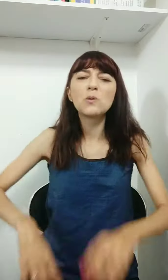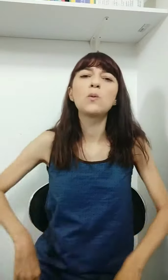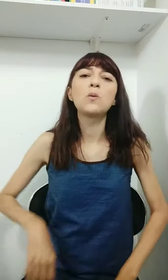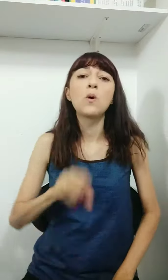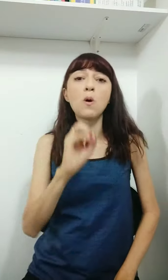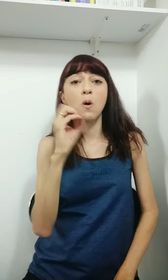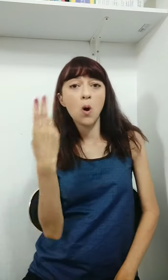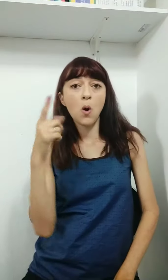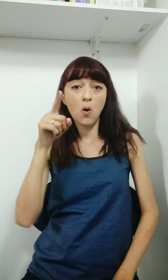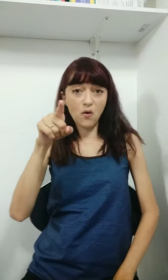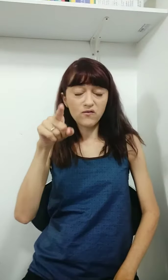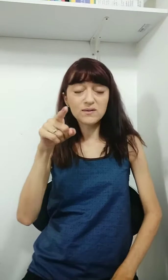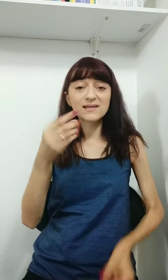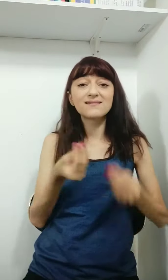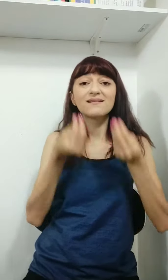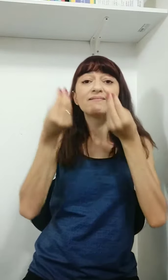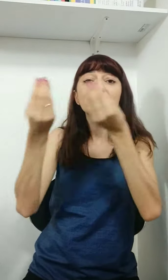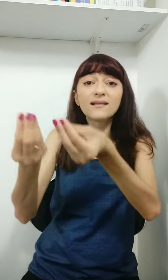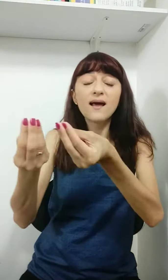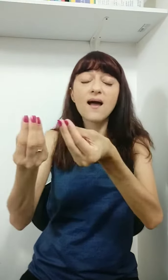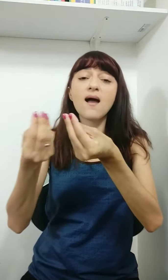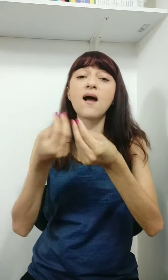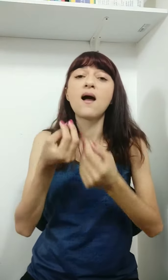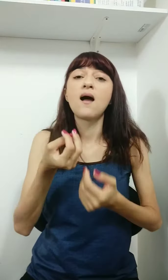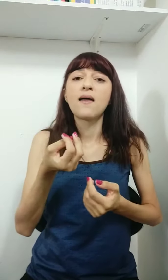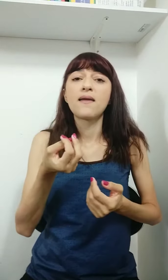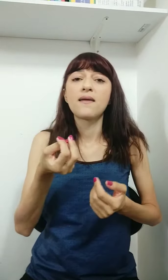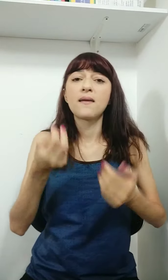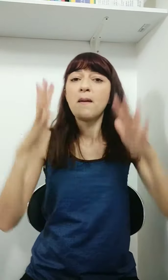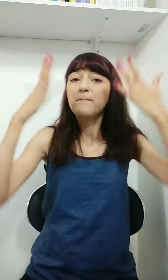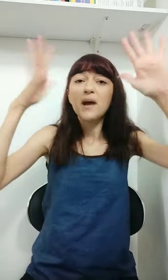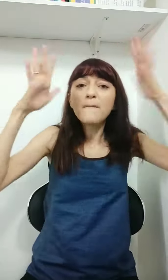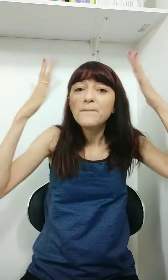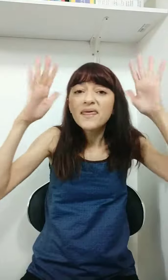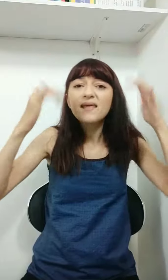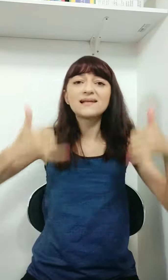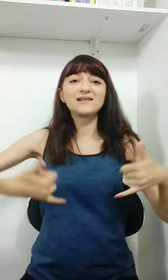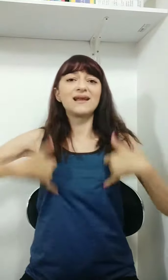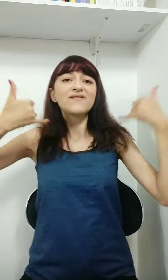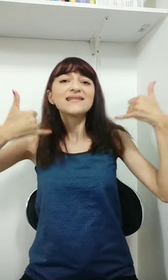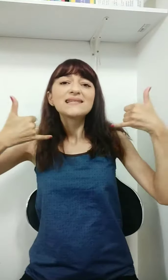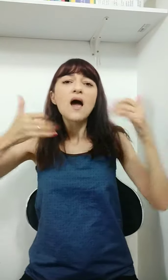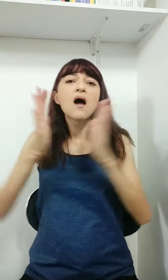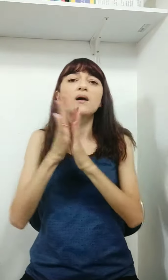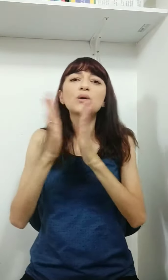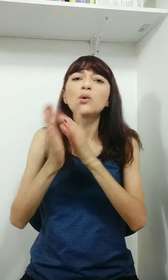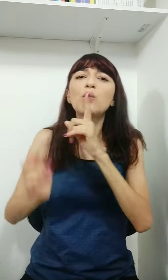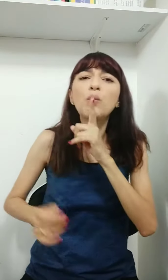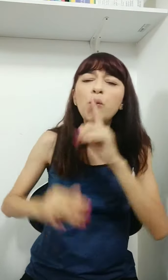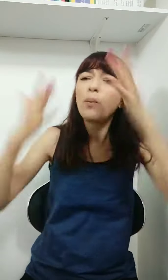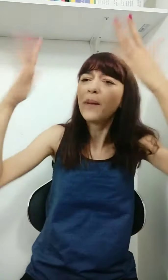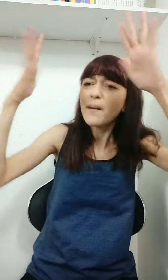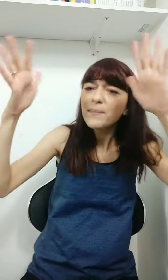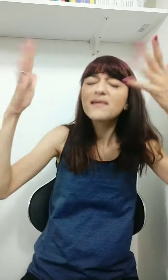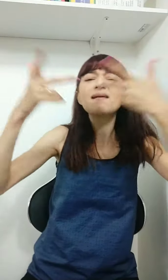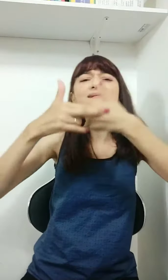Às vezes você vai dar um presente para uma pessoa. Aí você fala com ela, né? Parabéns, feliz aniversário,